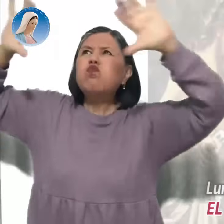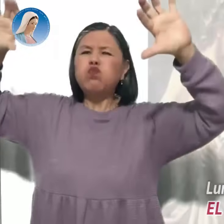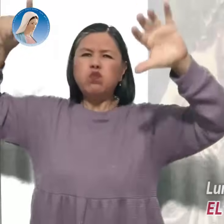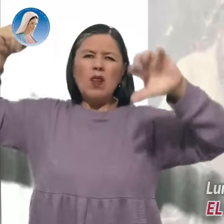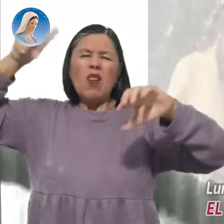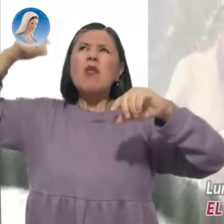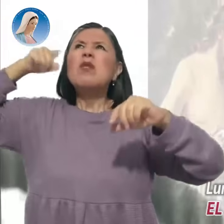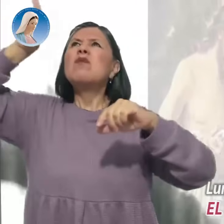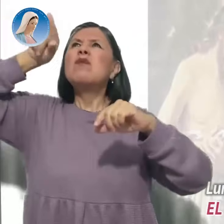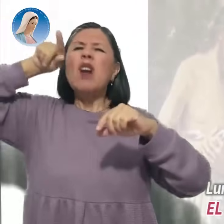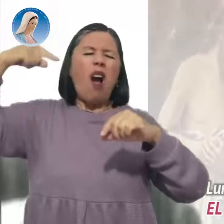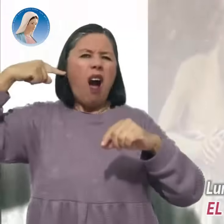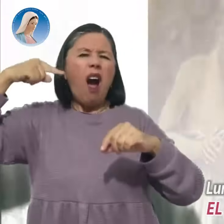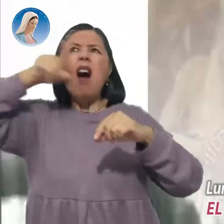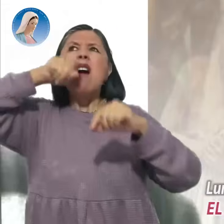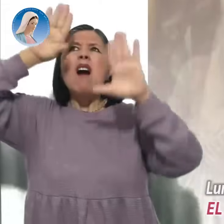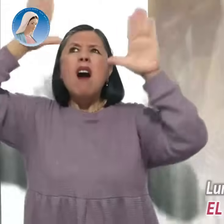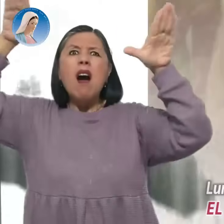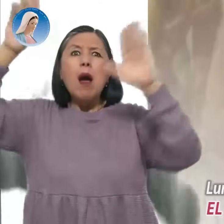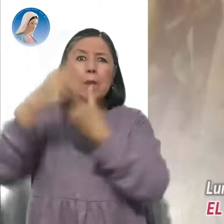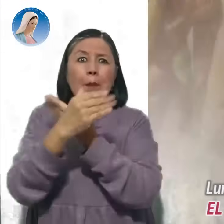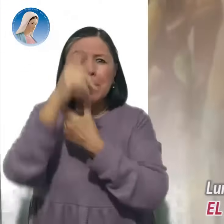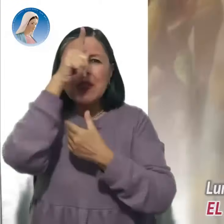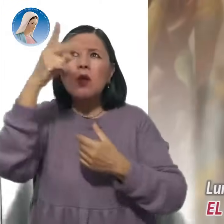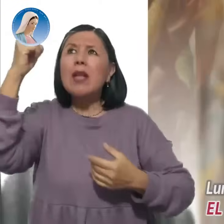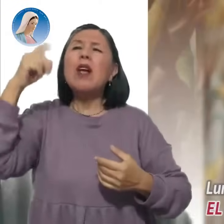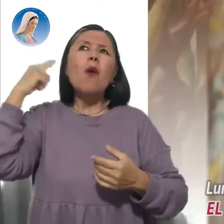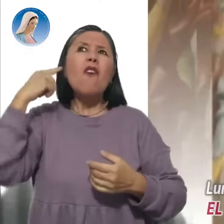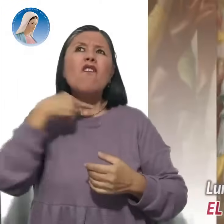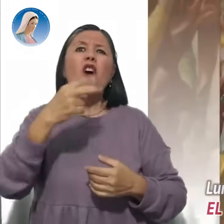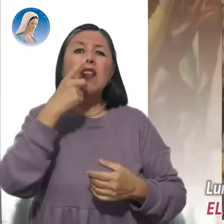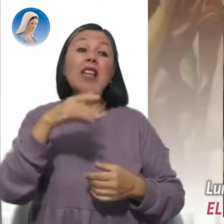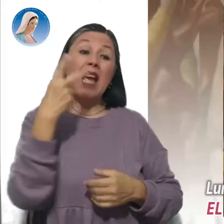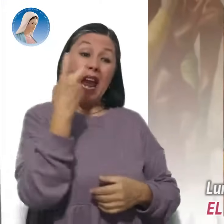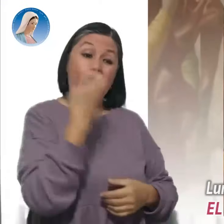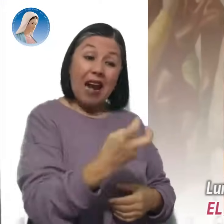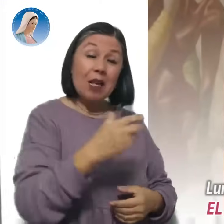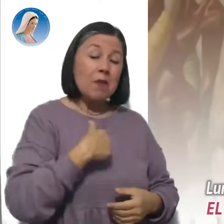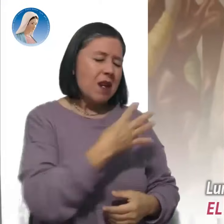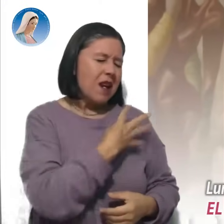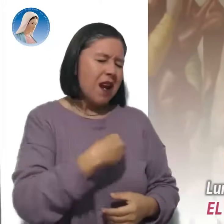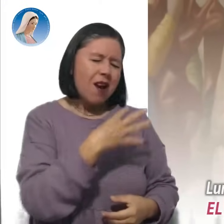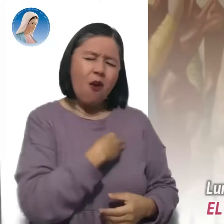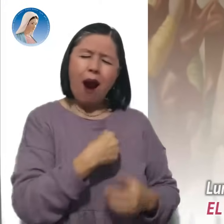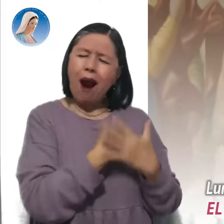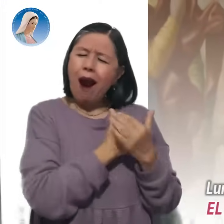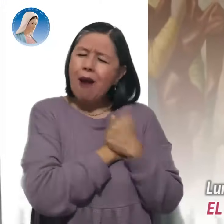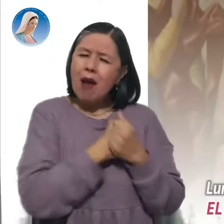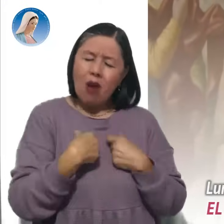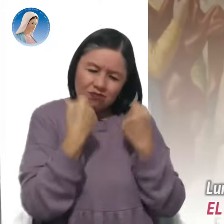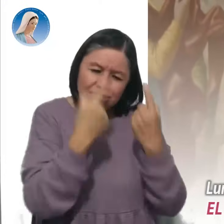oyó entonces una voz del cielo que decía, Tú eres mi Hijo amado, yo tengo en ti mis complacencias.